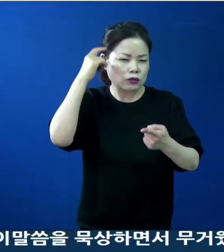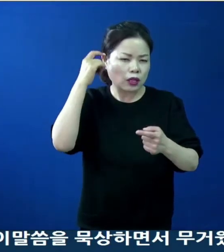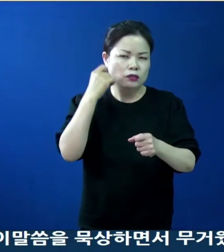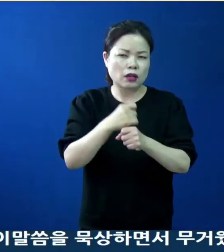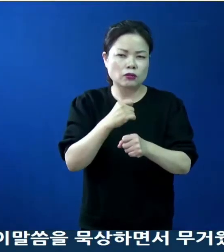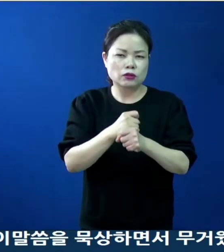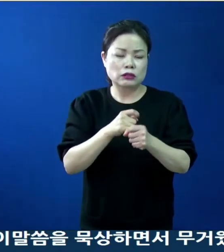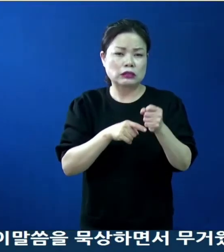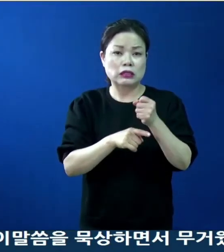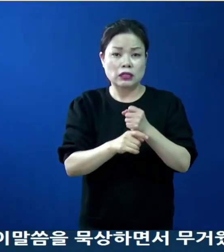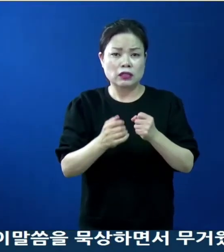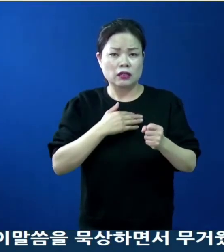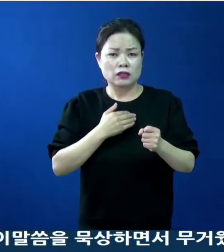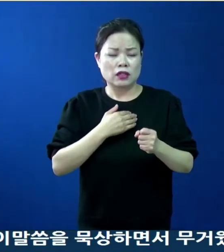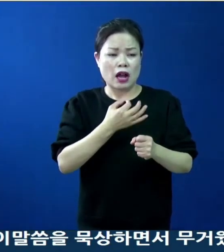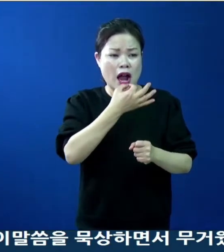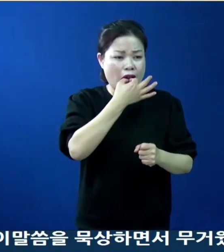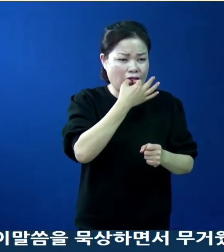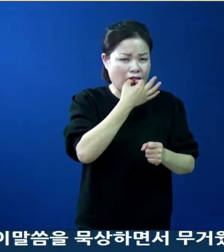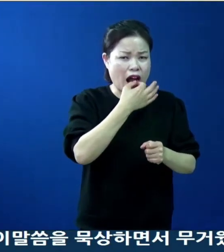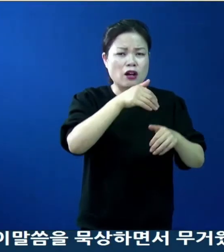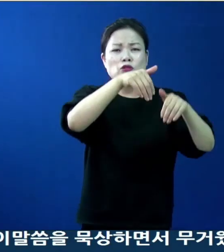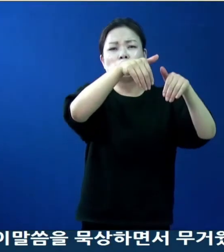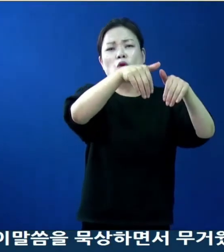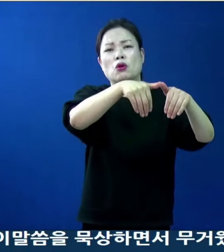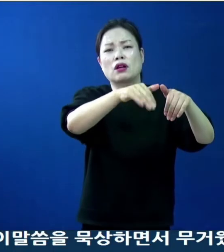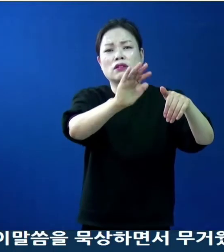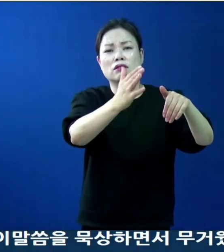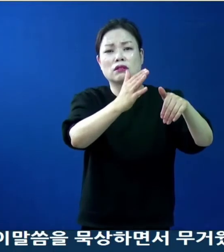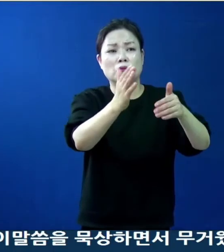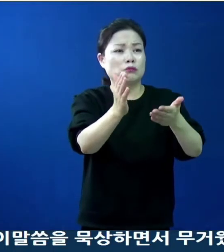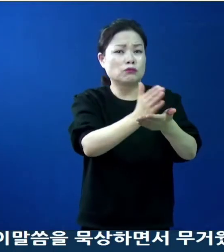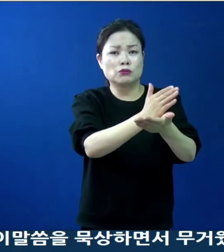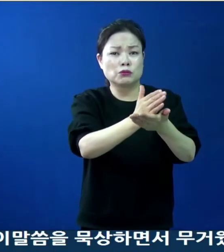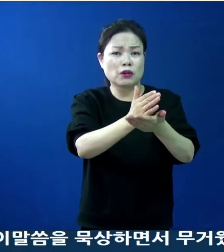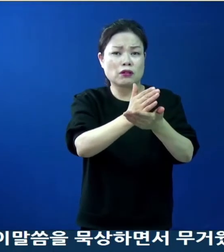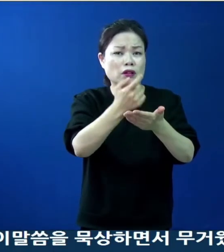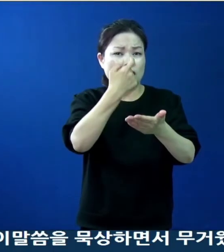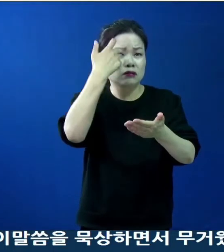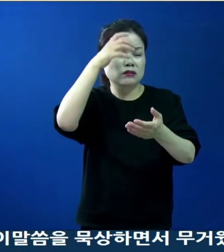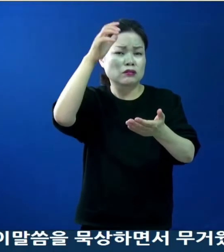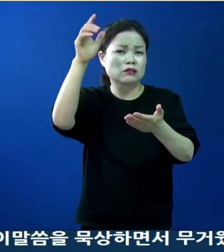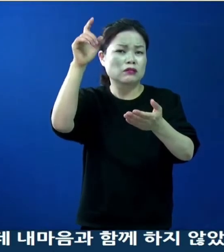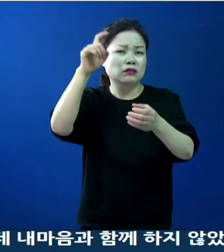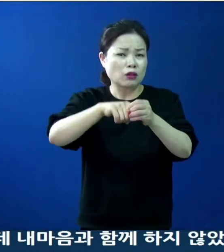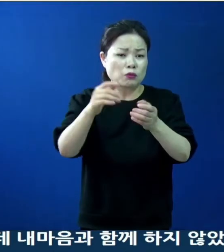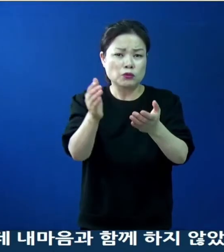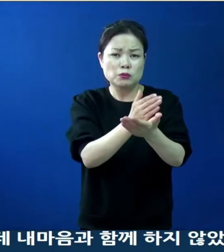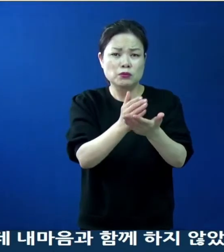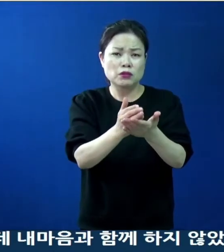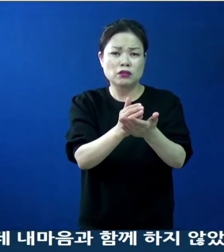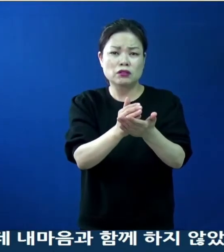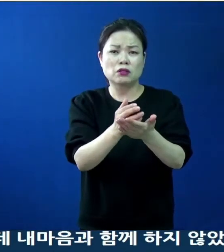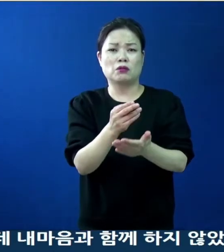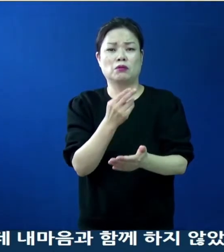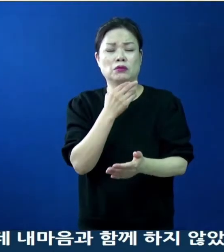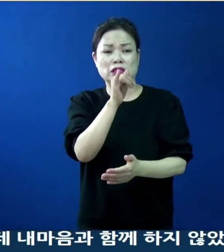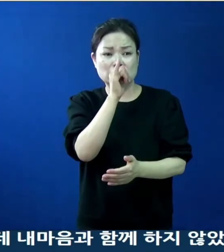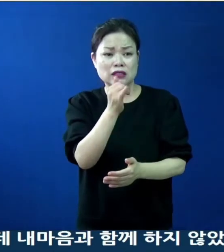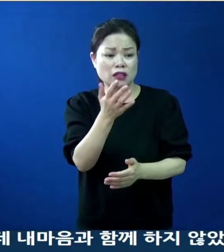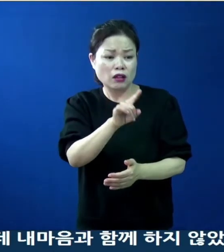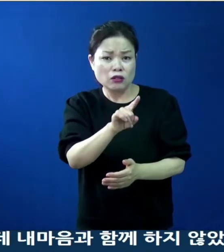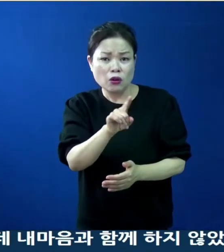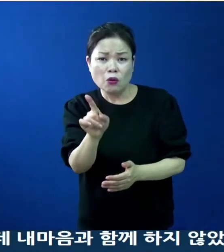죄악으로 다가가고 있습니다. 탐욕의 노예가 되어서 아무것도 분별하지 못하는 그런 모습이 있는데 내 마음이 너와 함께